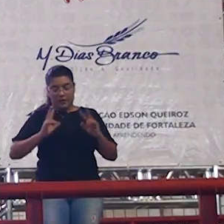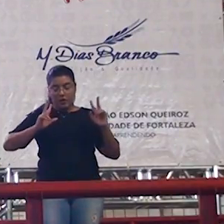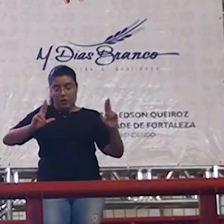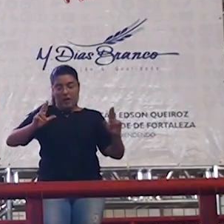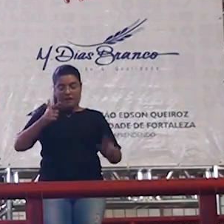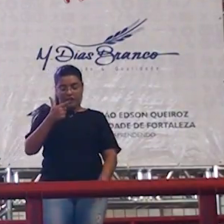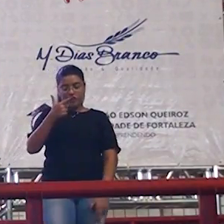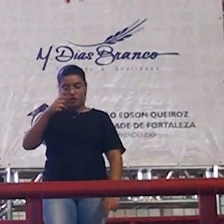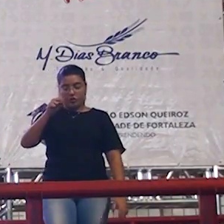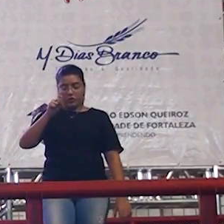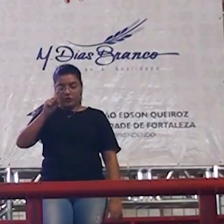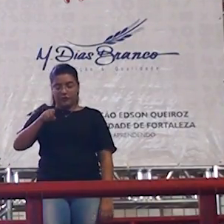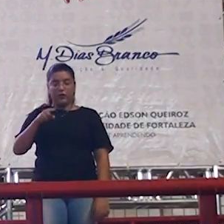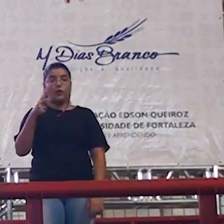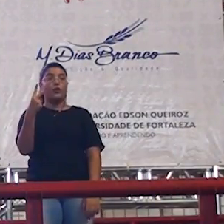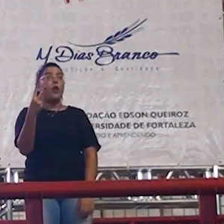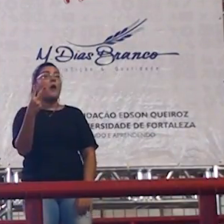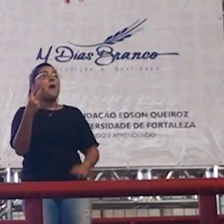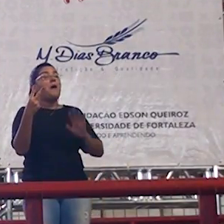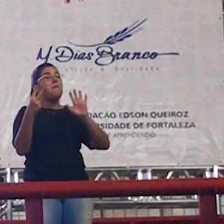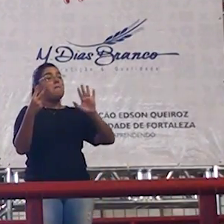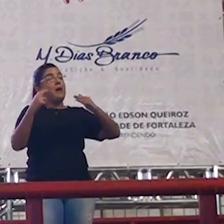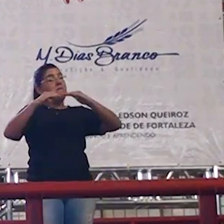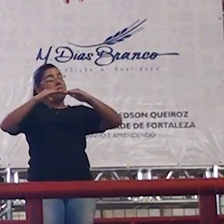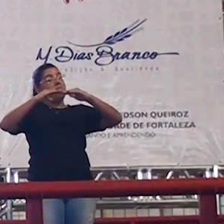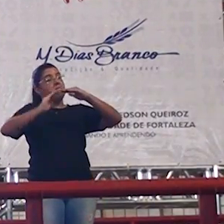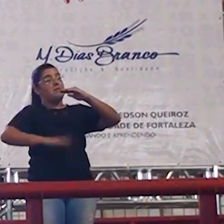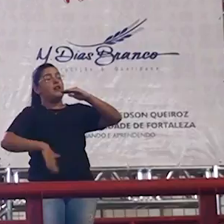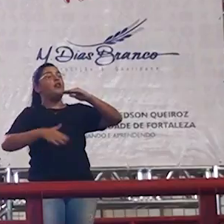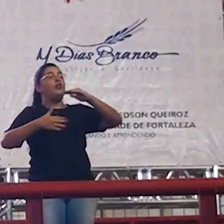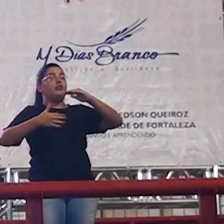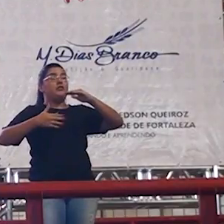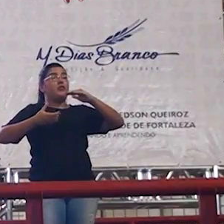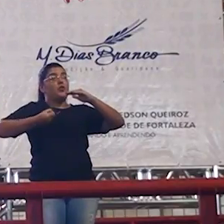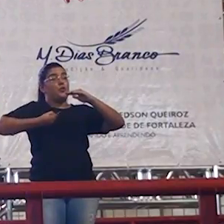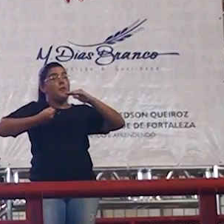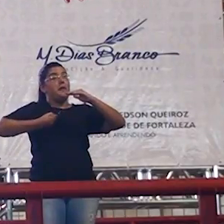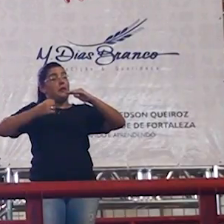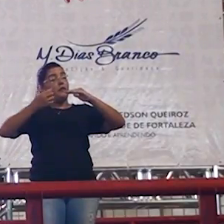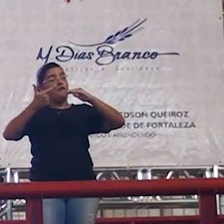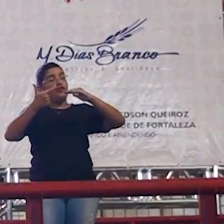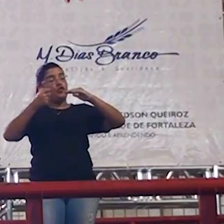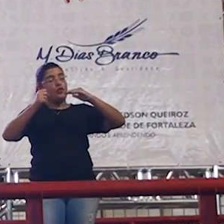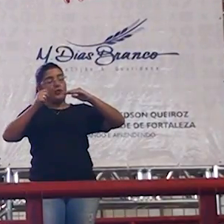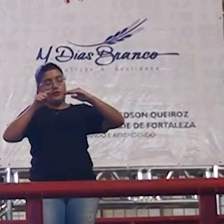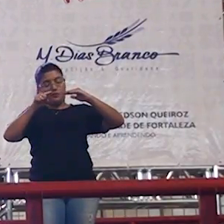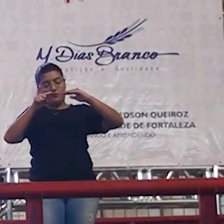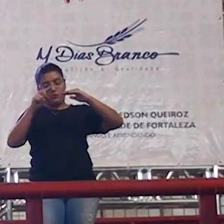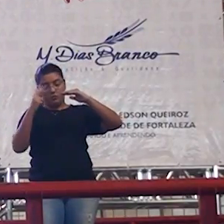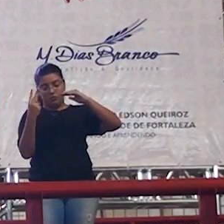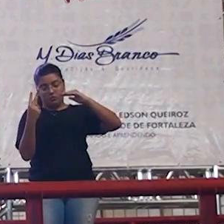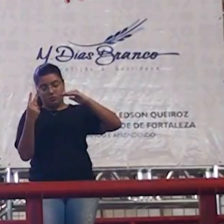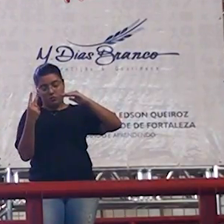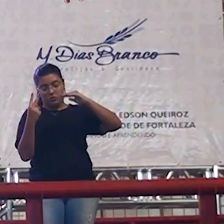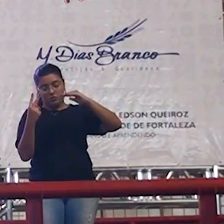28,2. Só que o raio tem que ser menor que 28,2. Então, o raio tem que